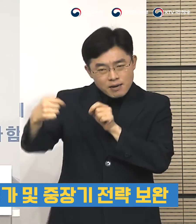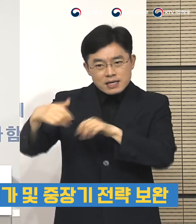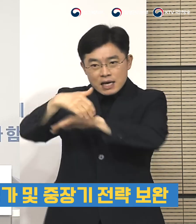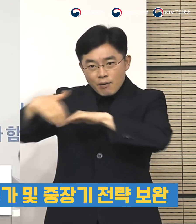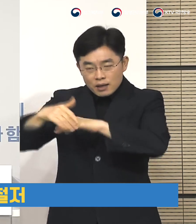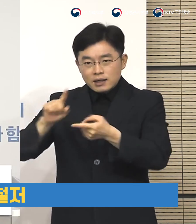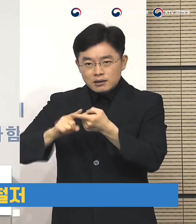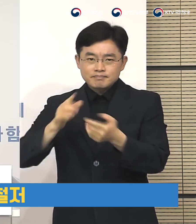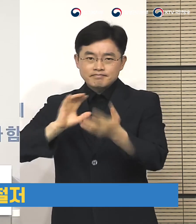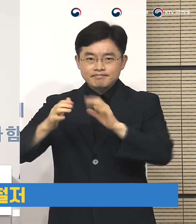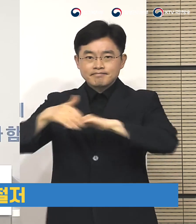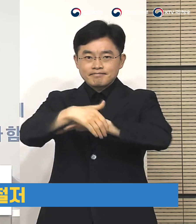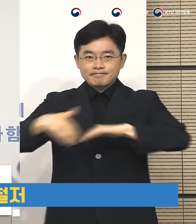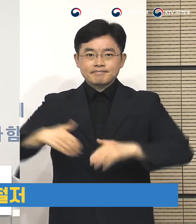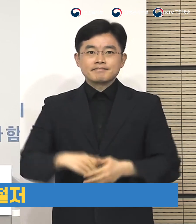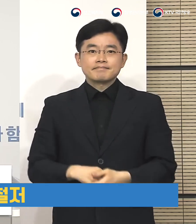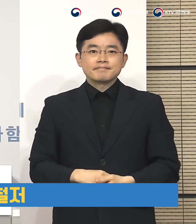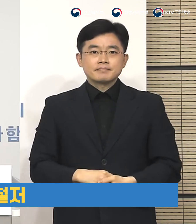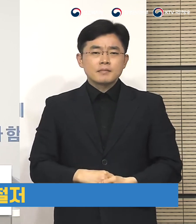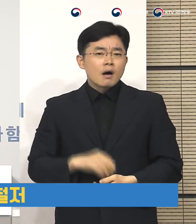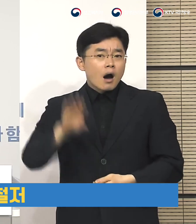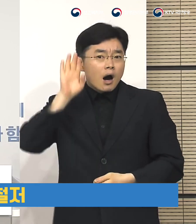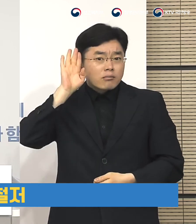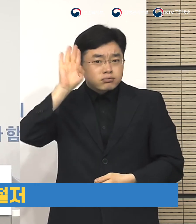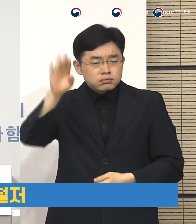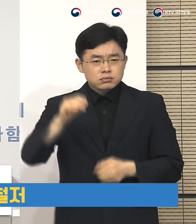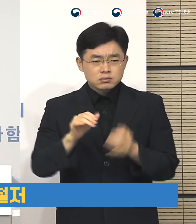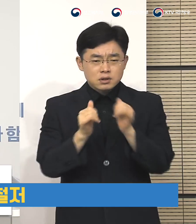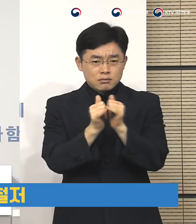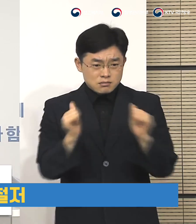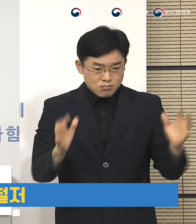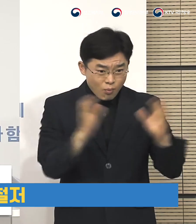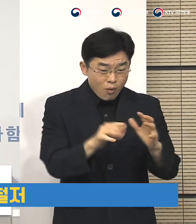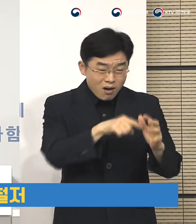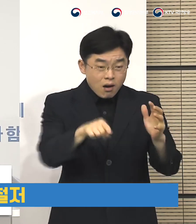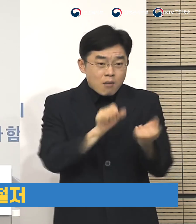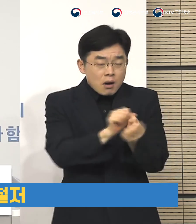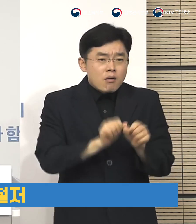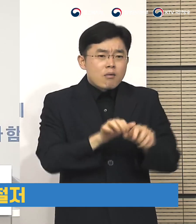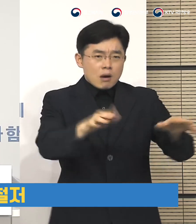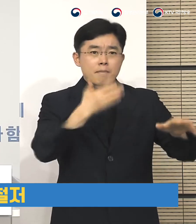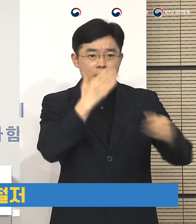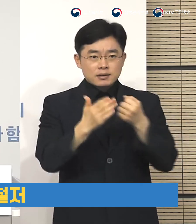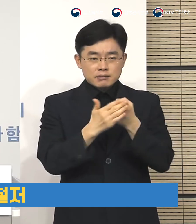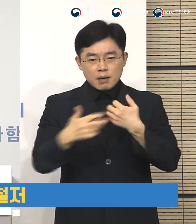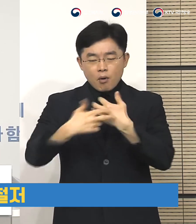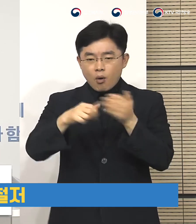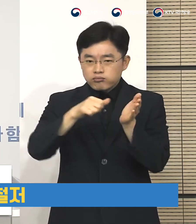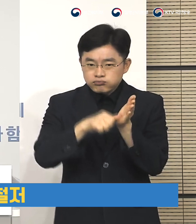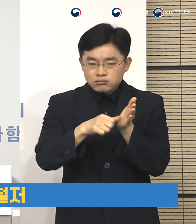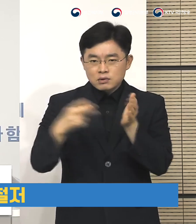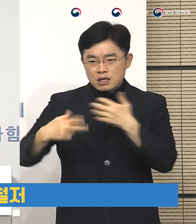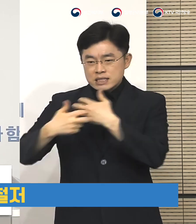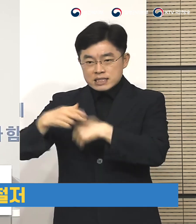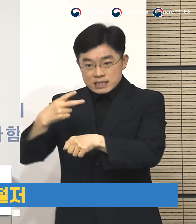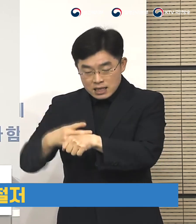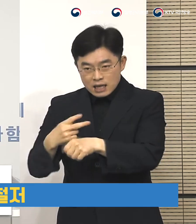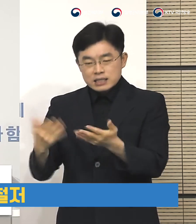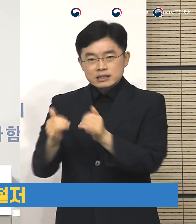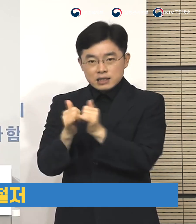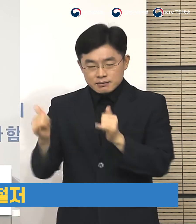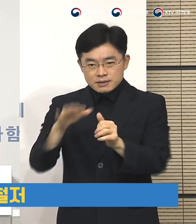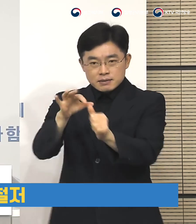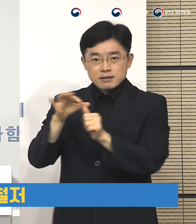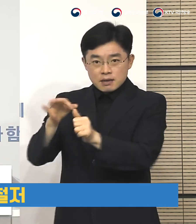하겠습니다. 혹시 모를 대규모 감염 발생 상황에 대비해서 물자와 의료 인력을 확충하고 호흡기